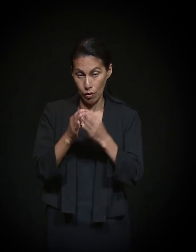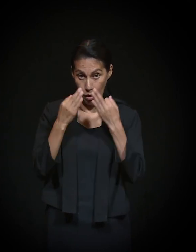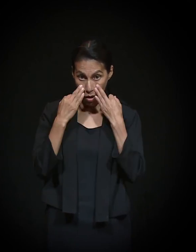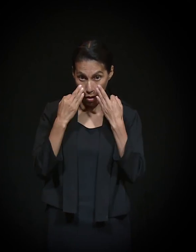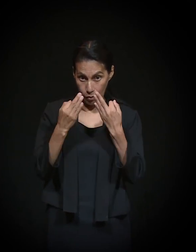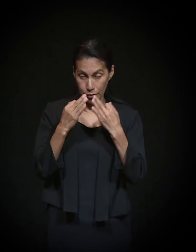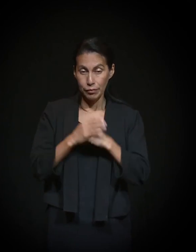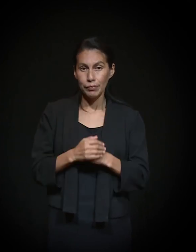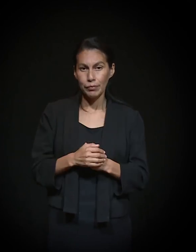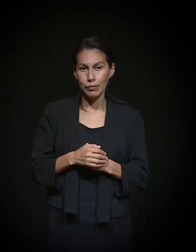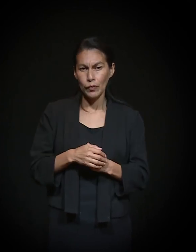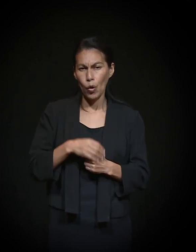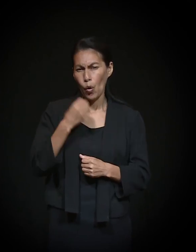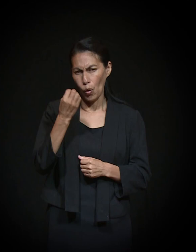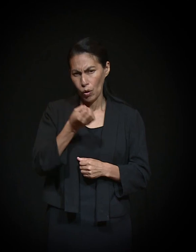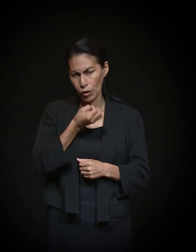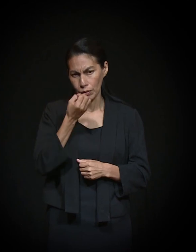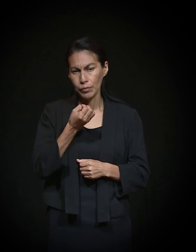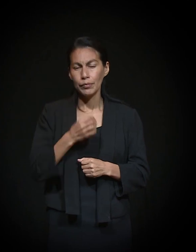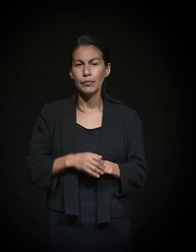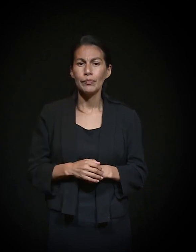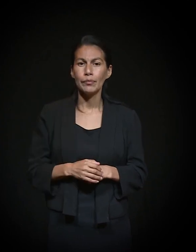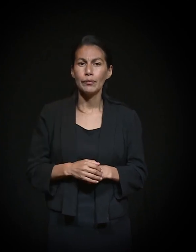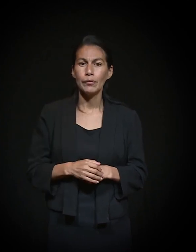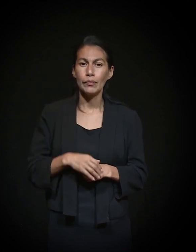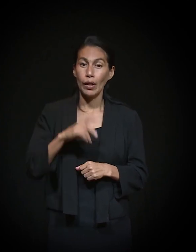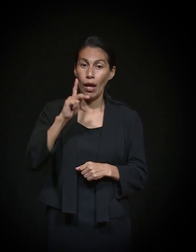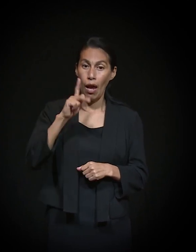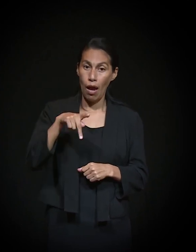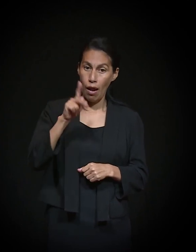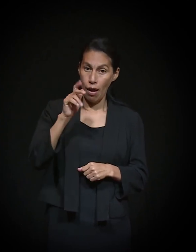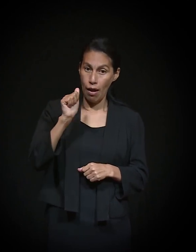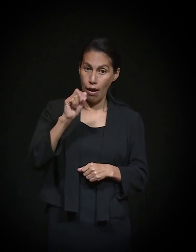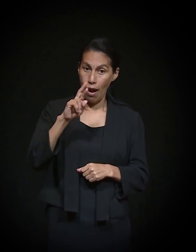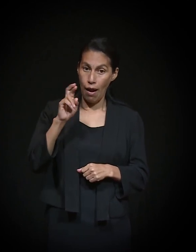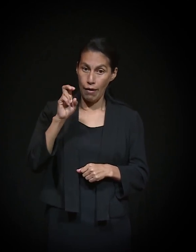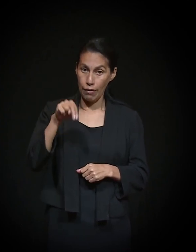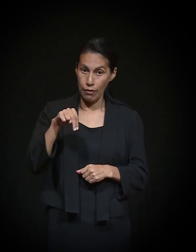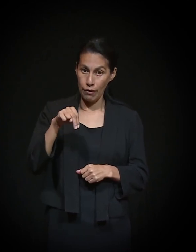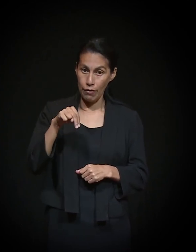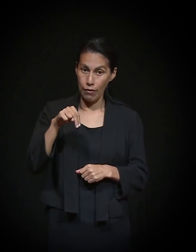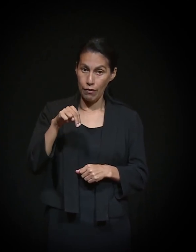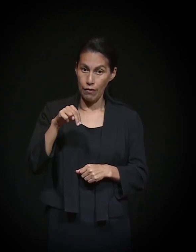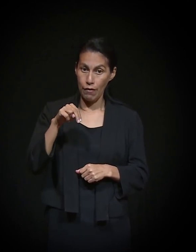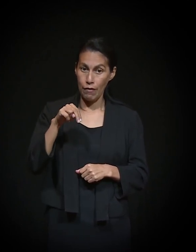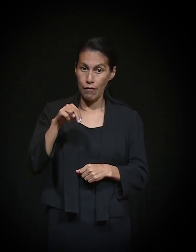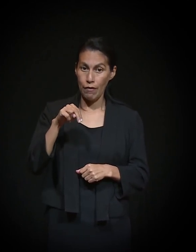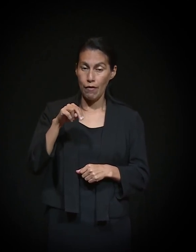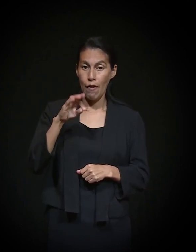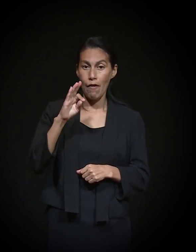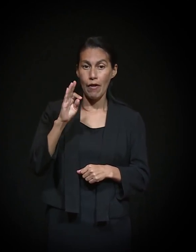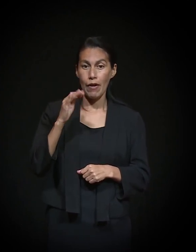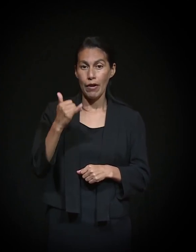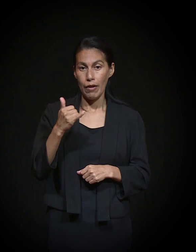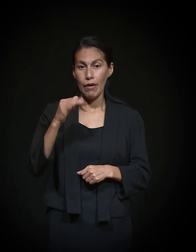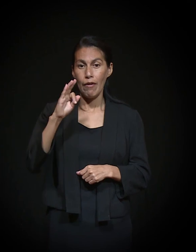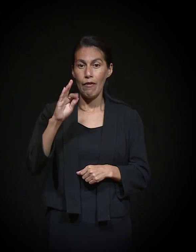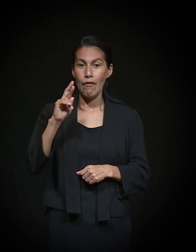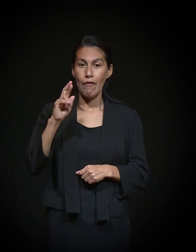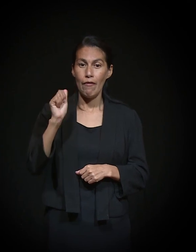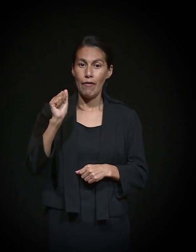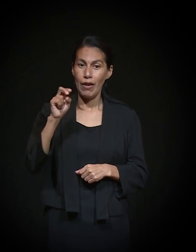que nos ayudaran a orar. Karen y Francisco Sánchez